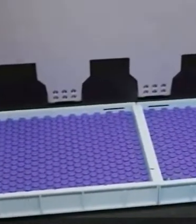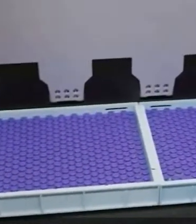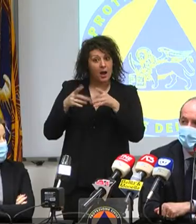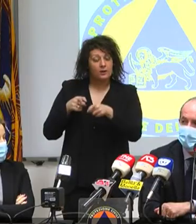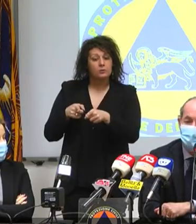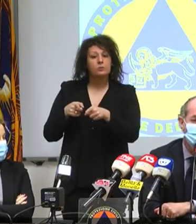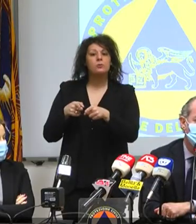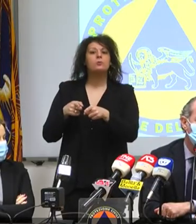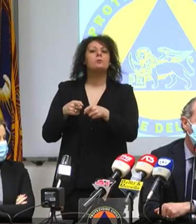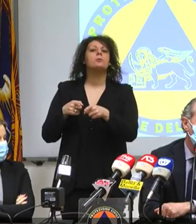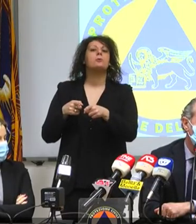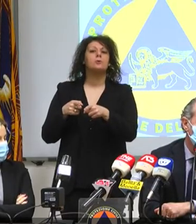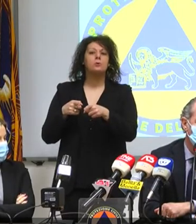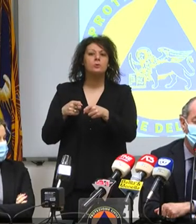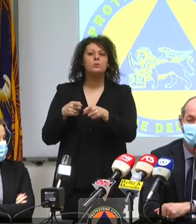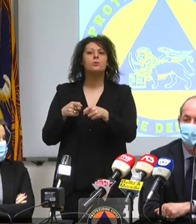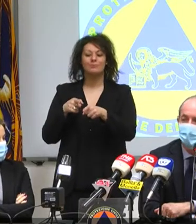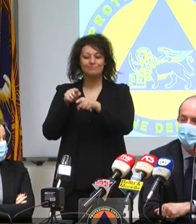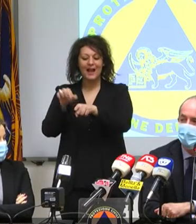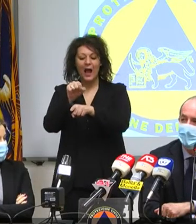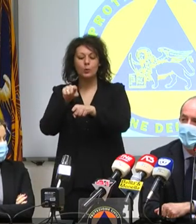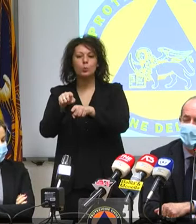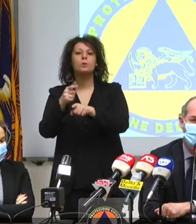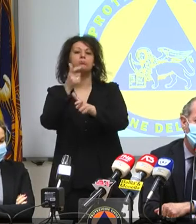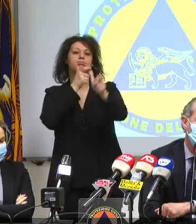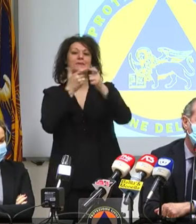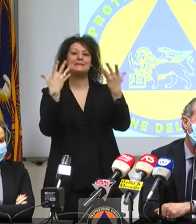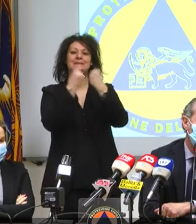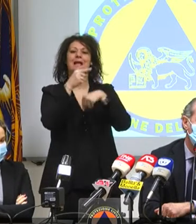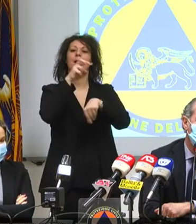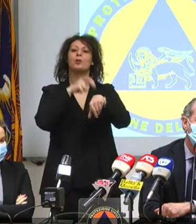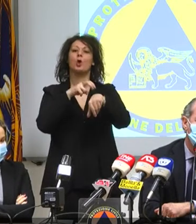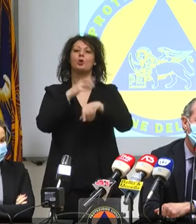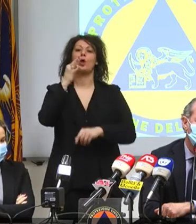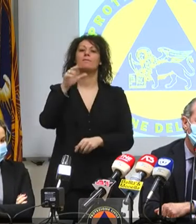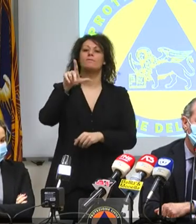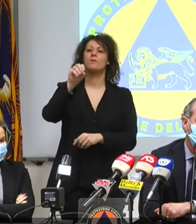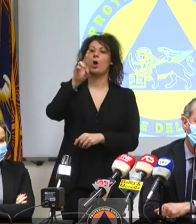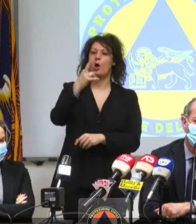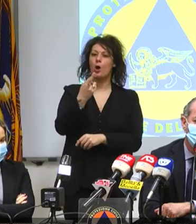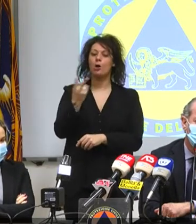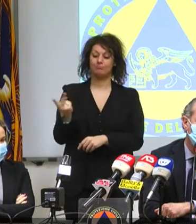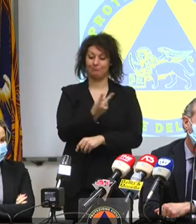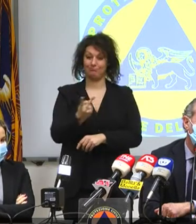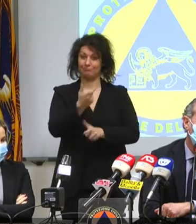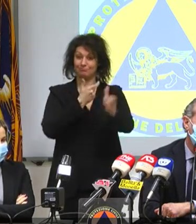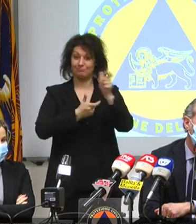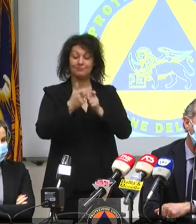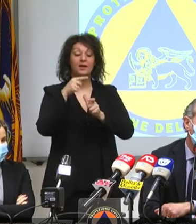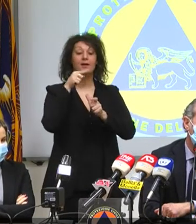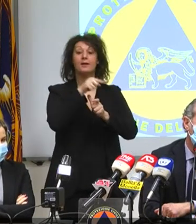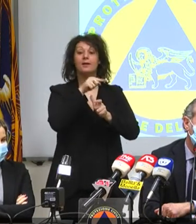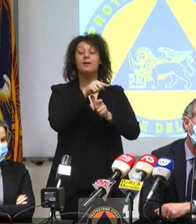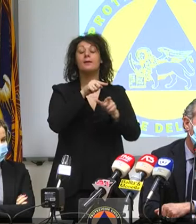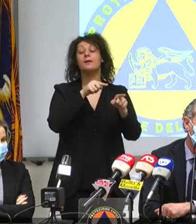arcuri si è già sentito ieri sera con il dottor floor dottor flora ha richiesto i numeri dei